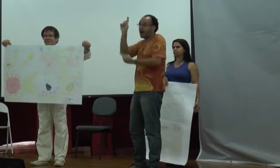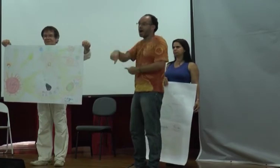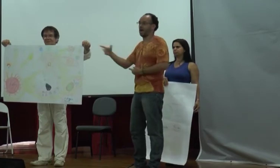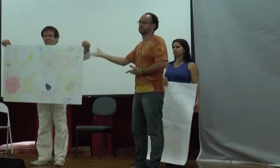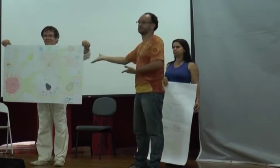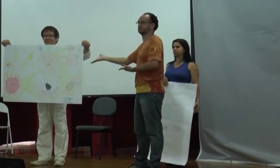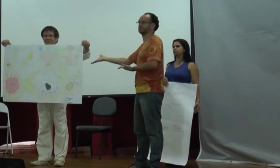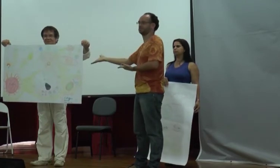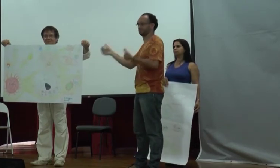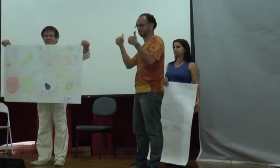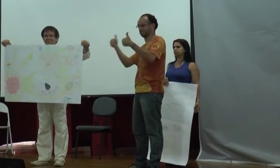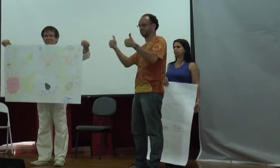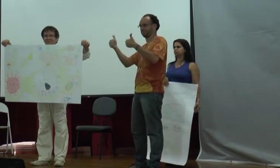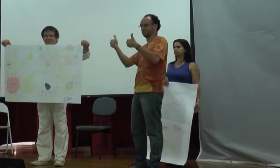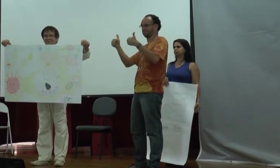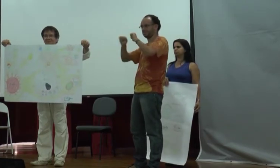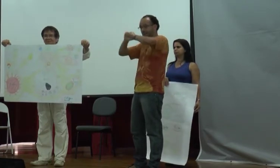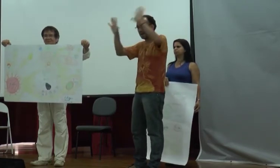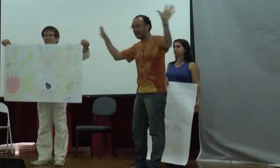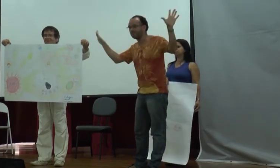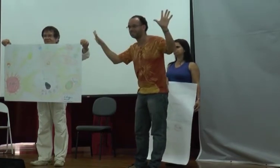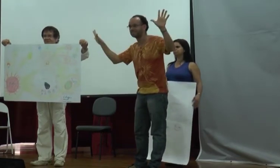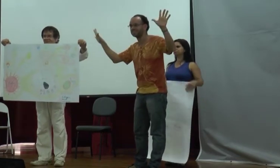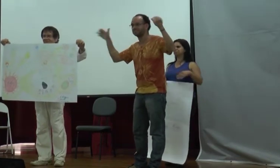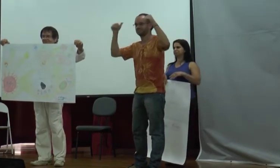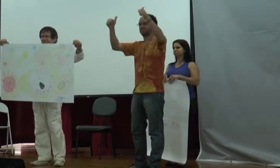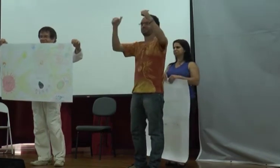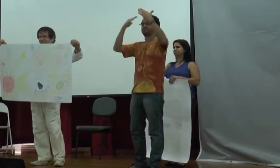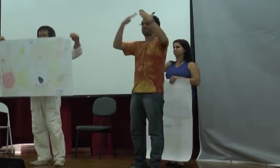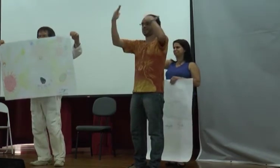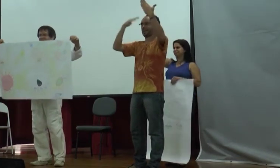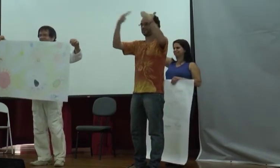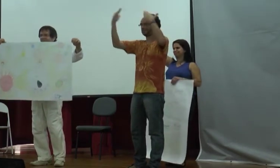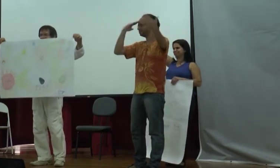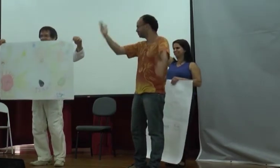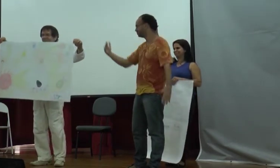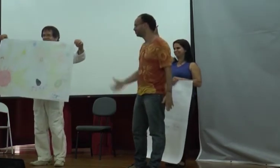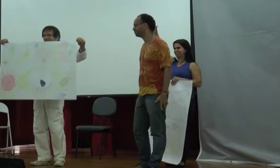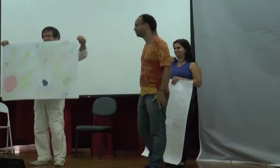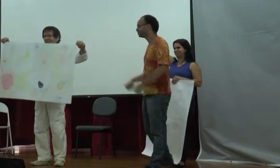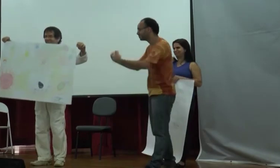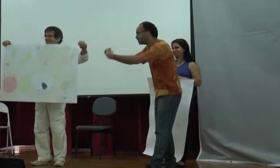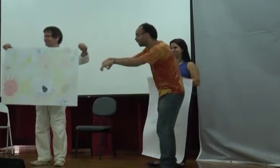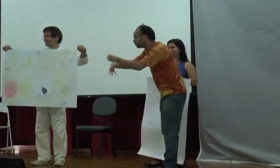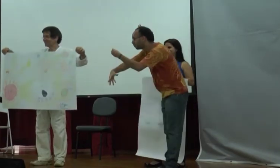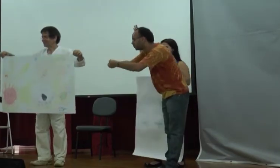estão resumidos nessa produção visual. Ficou claro?